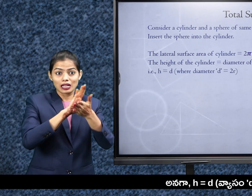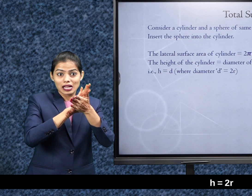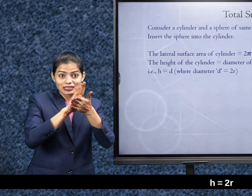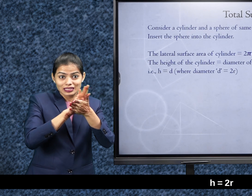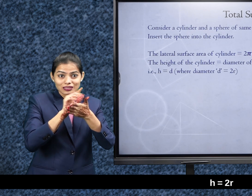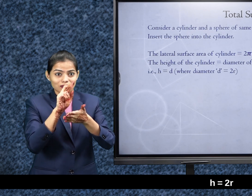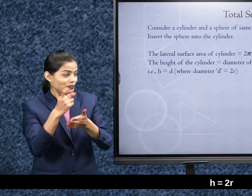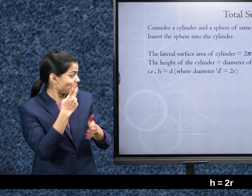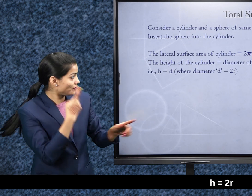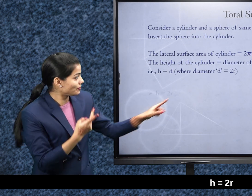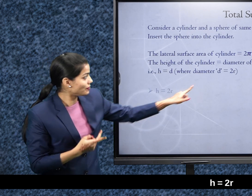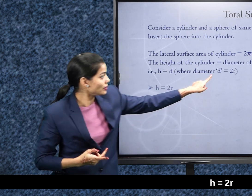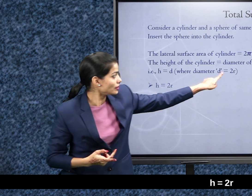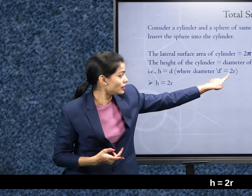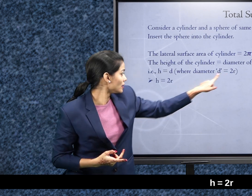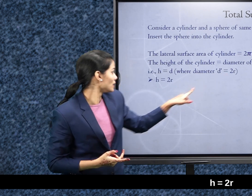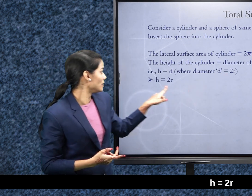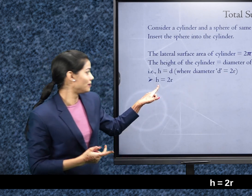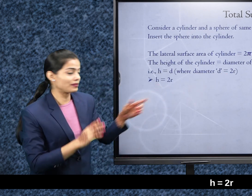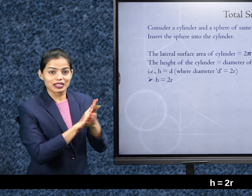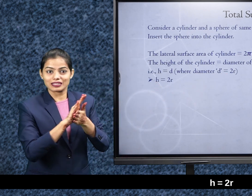ఇక్కడ h=2r.